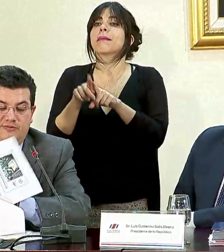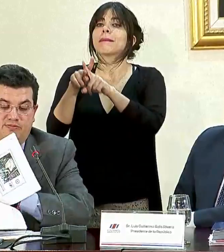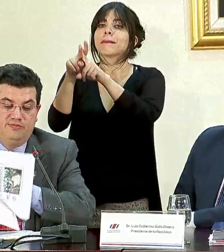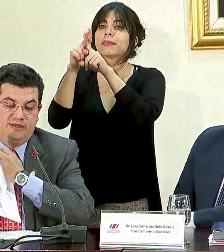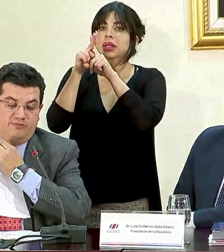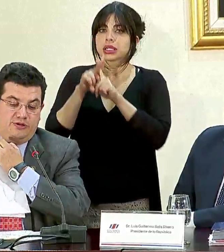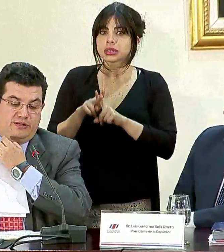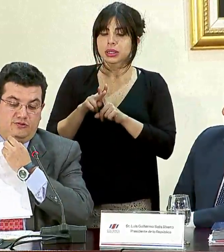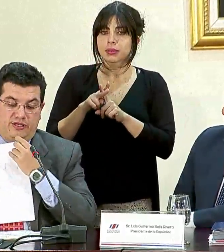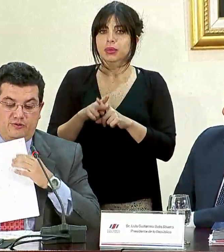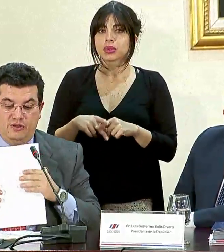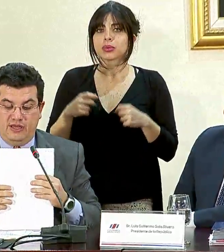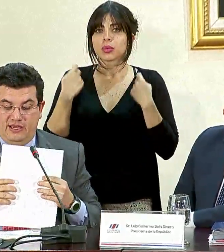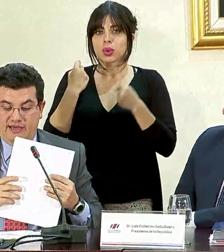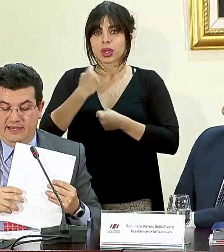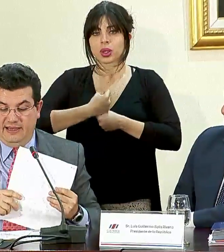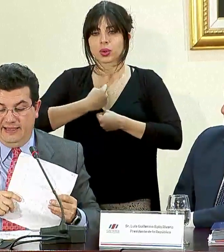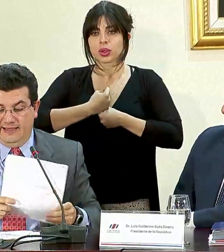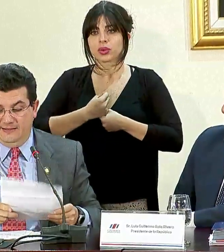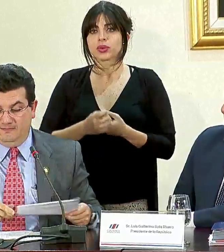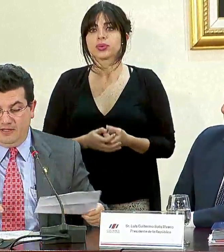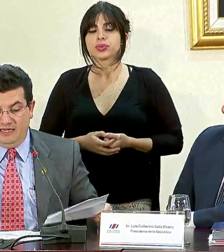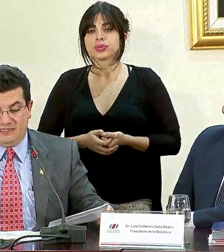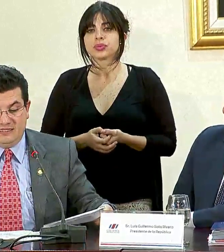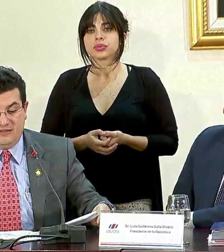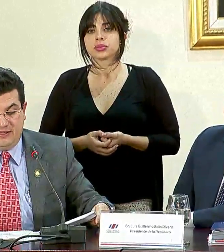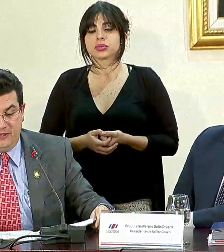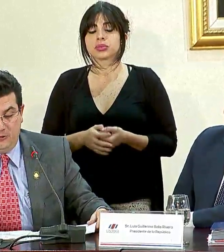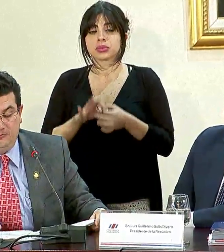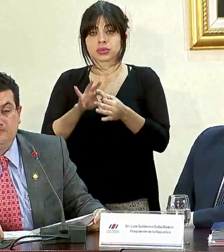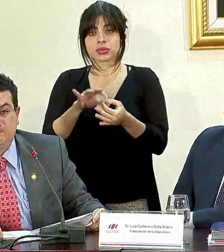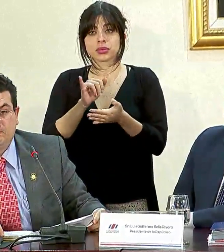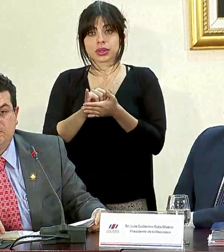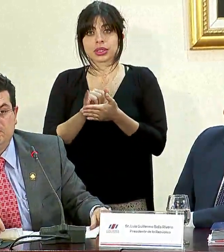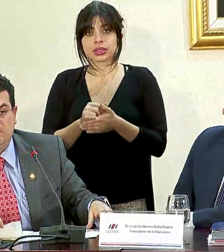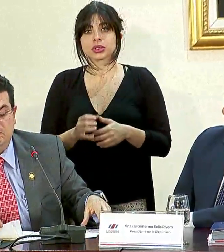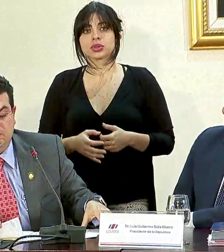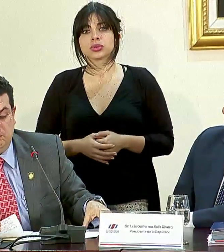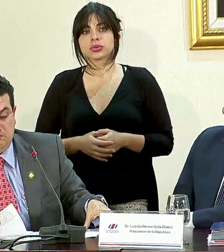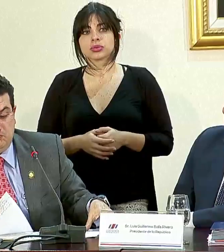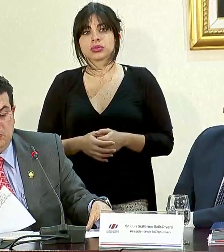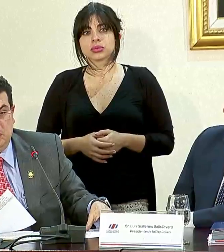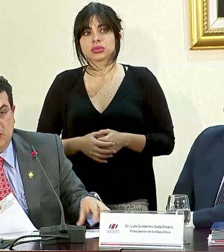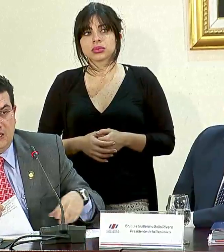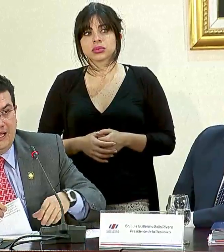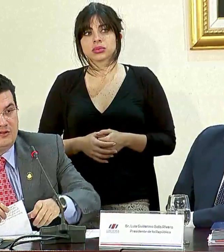préstamos del Poder Ejecutivo. En este sentido,